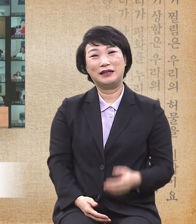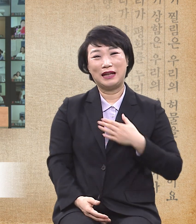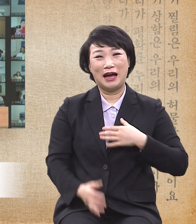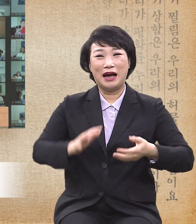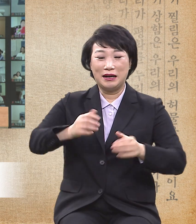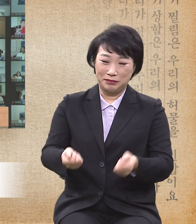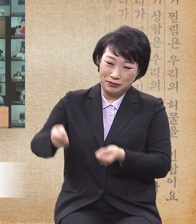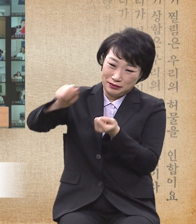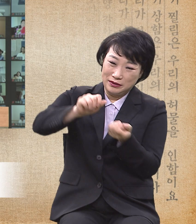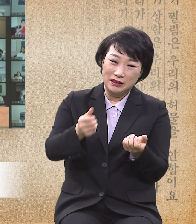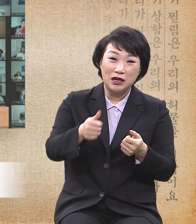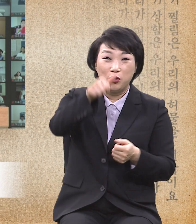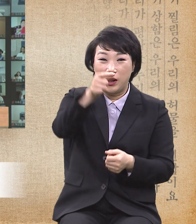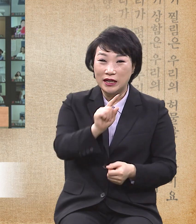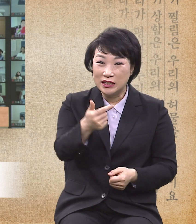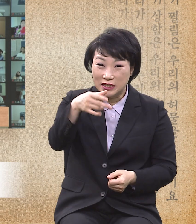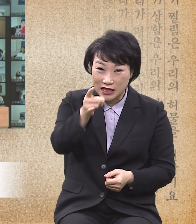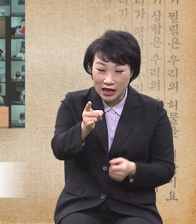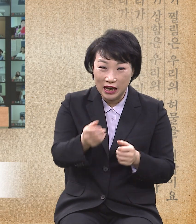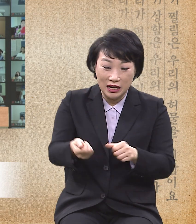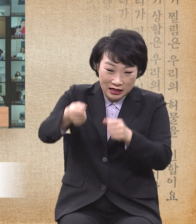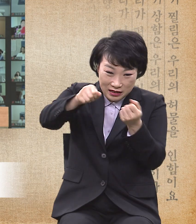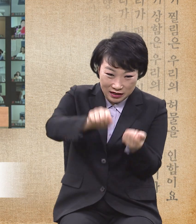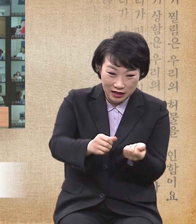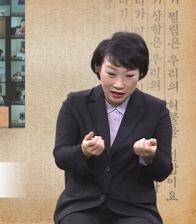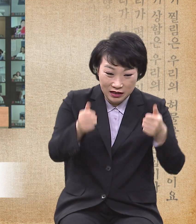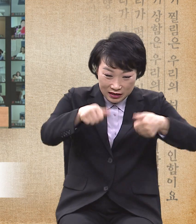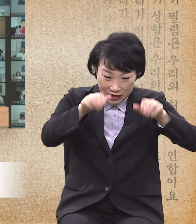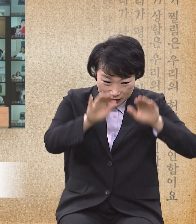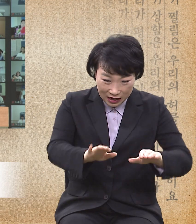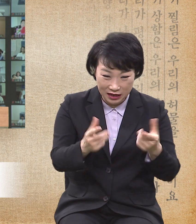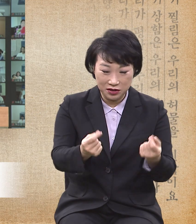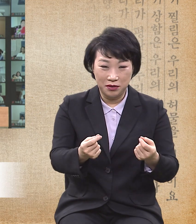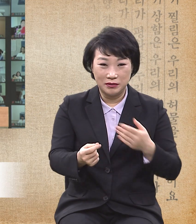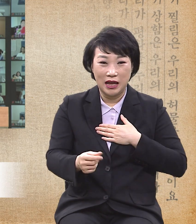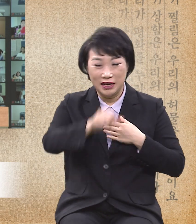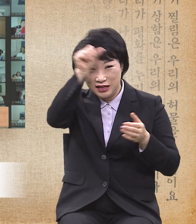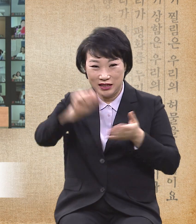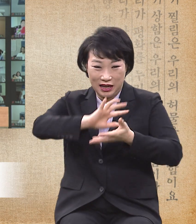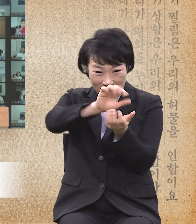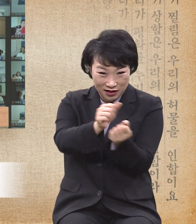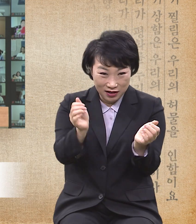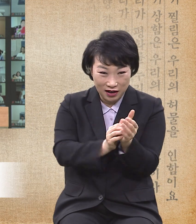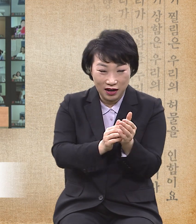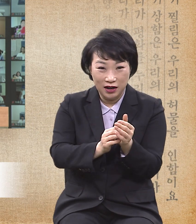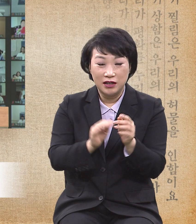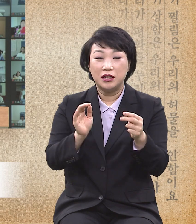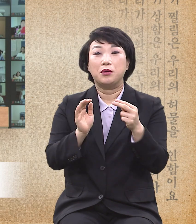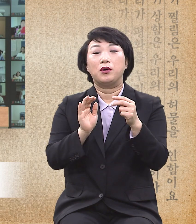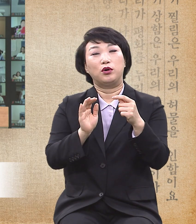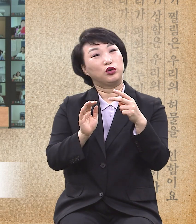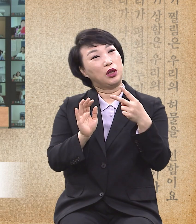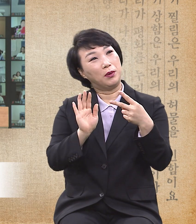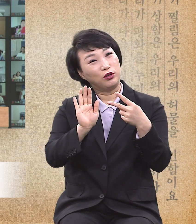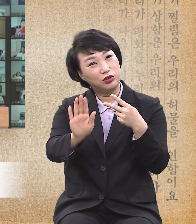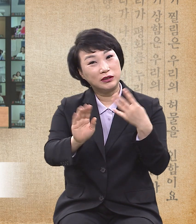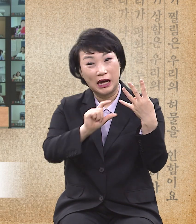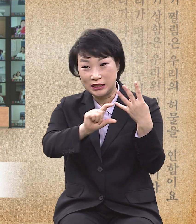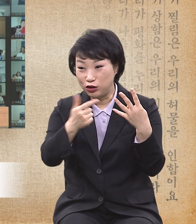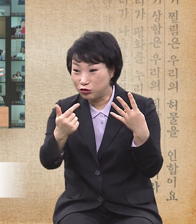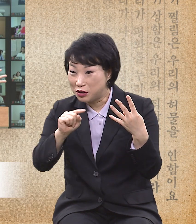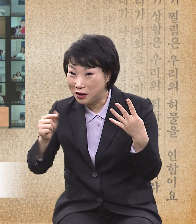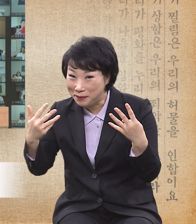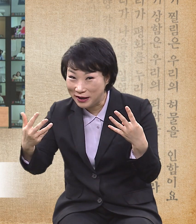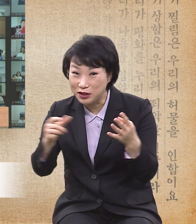관제와 같이 벌써 내가 부음이 되고 디모데 후서 4장 6절로 8절에 나의 떠날